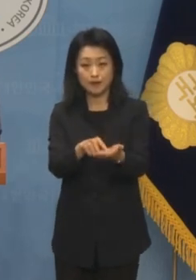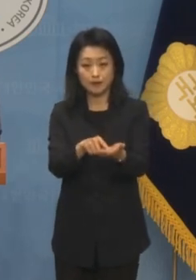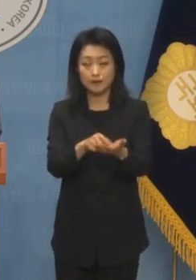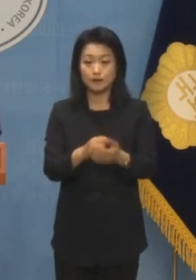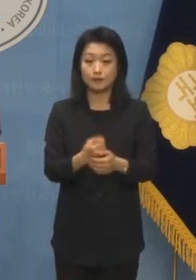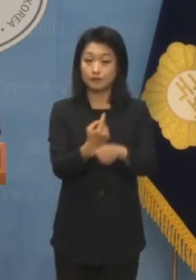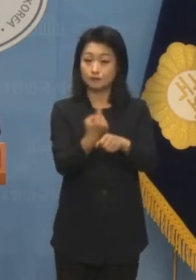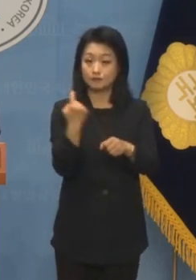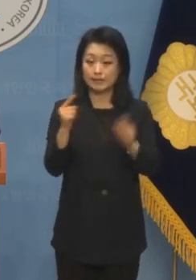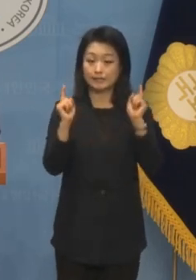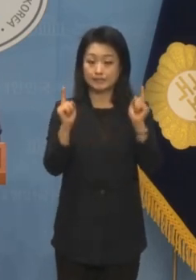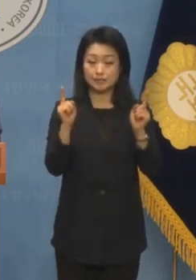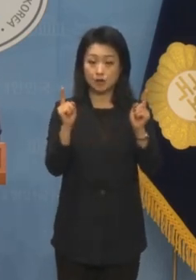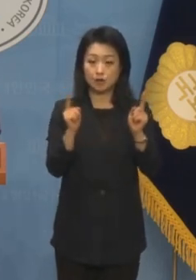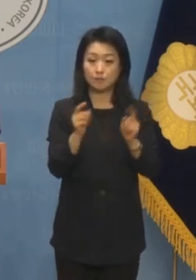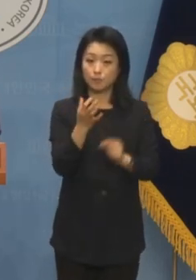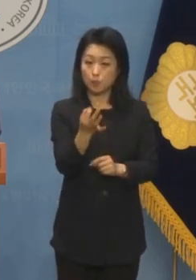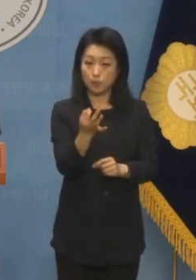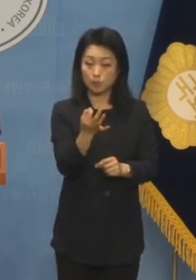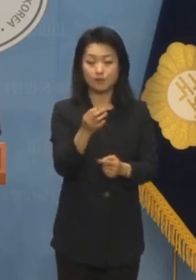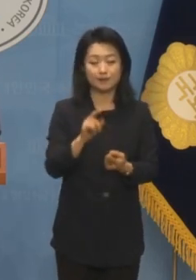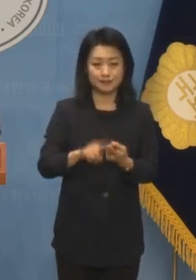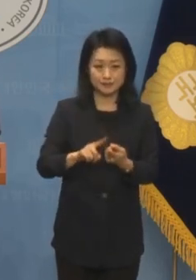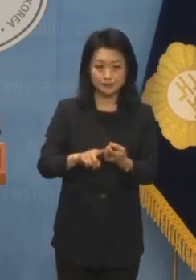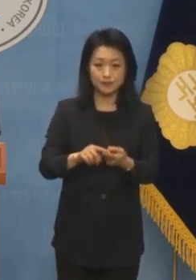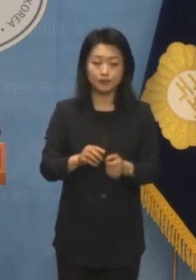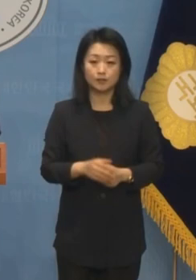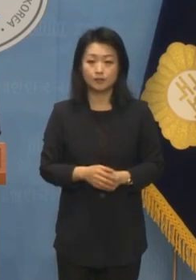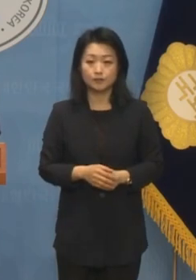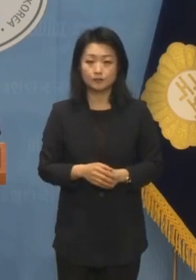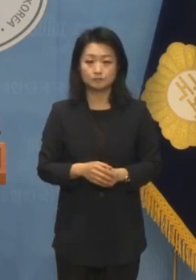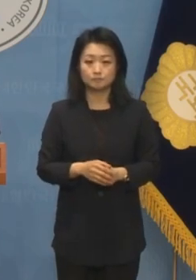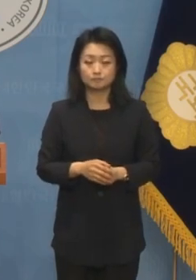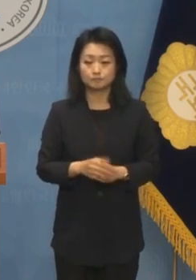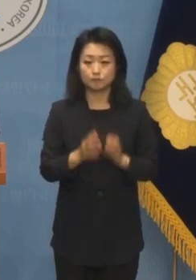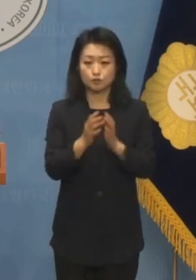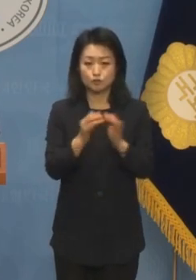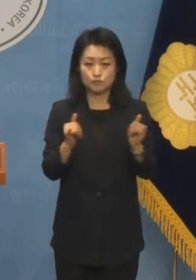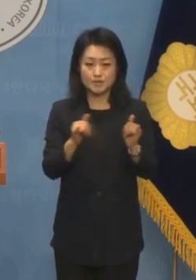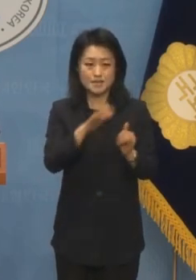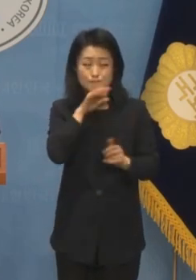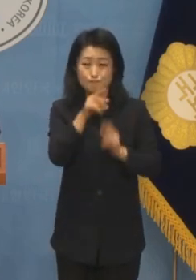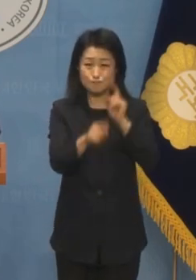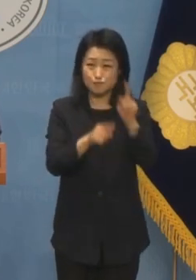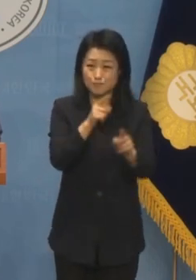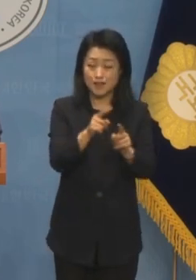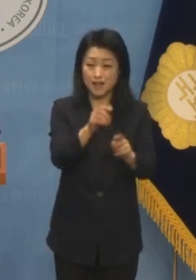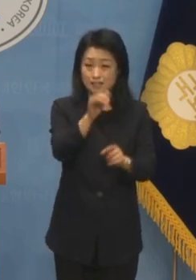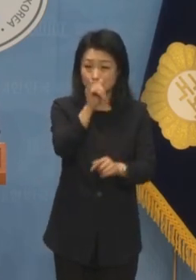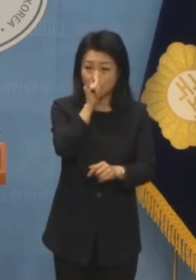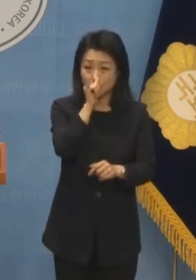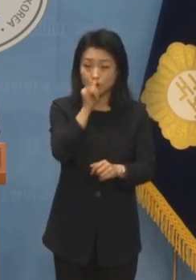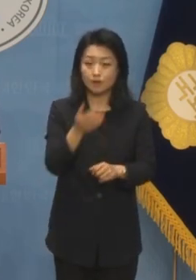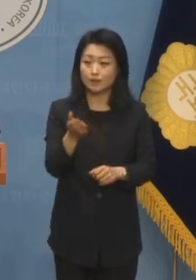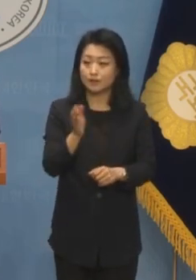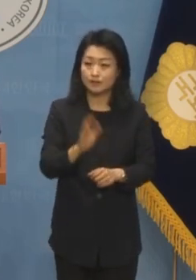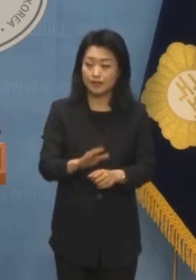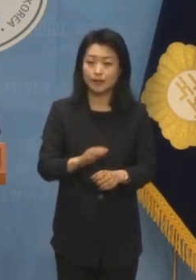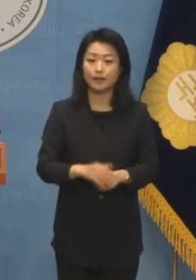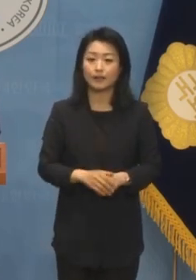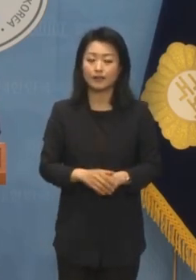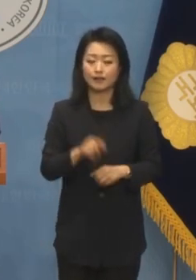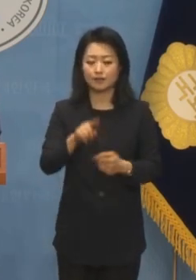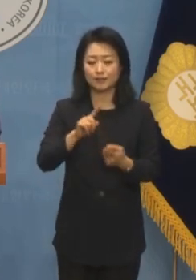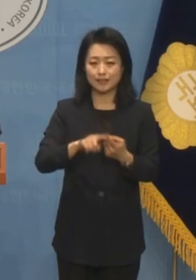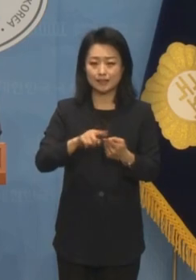이른바 실업급여 논란 속에 국민들의 강한 저항에 직면했던 정책을 다시 꺼내들고 나온